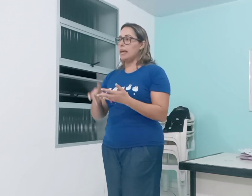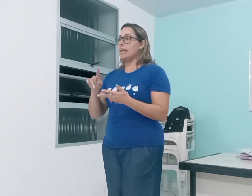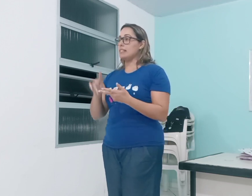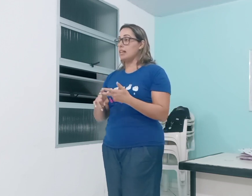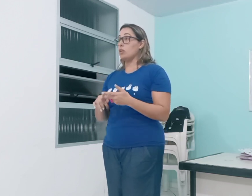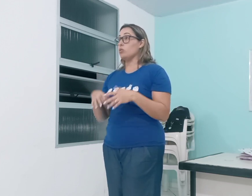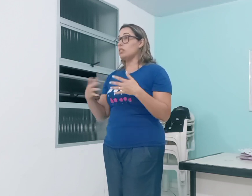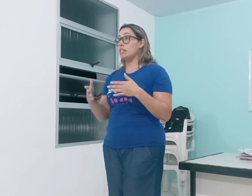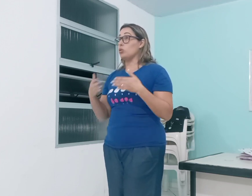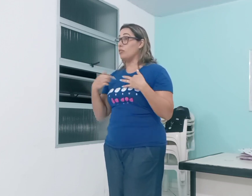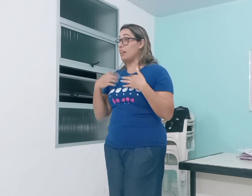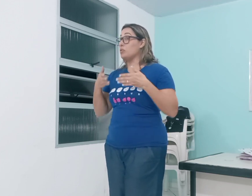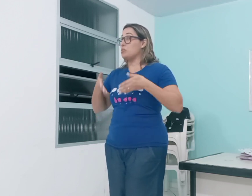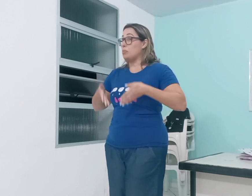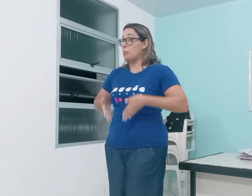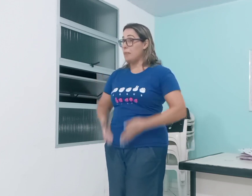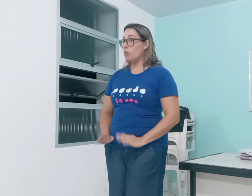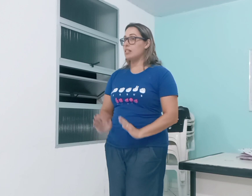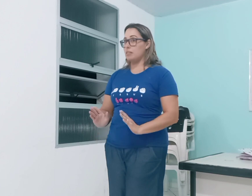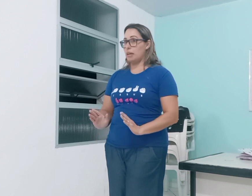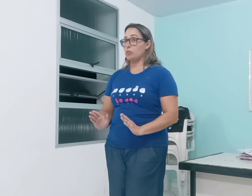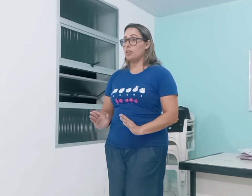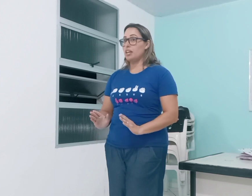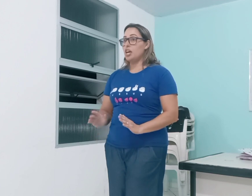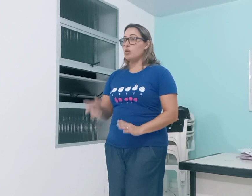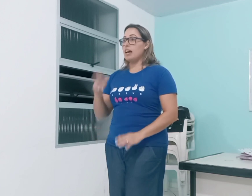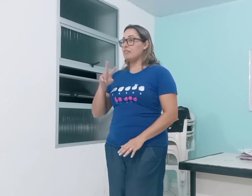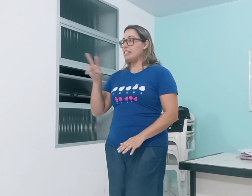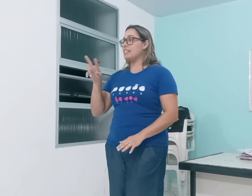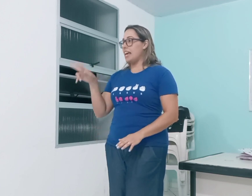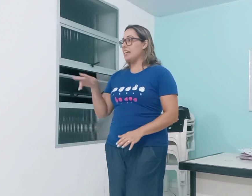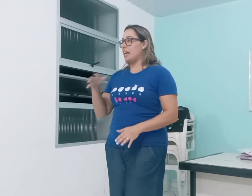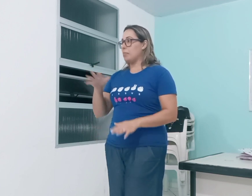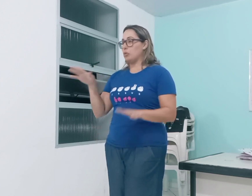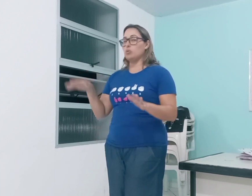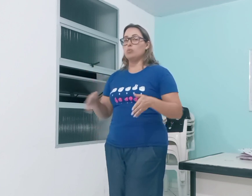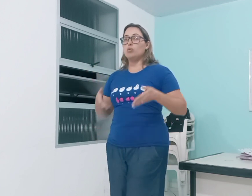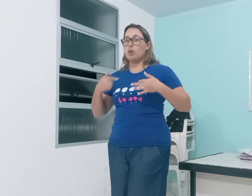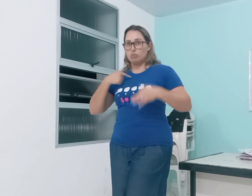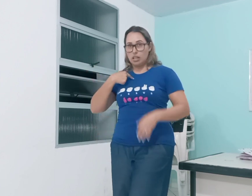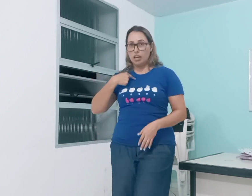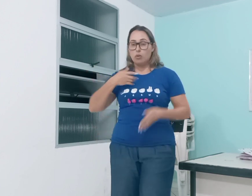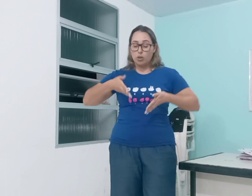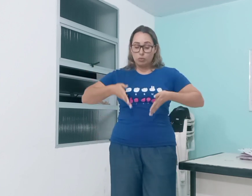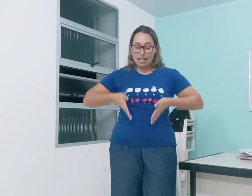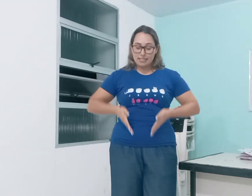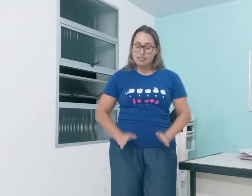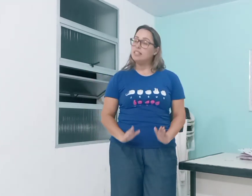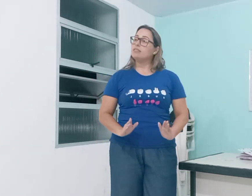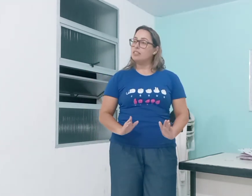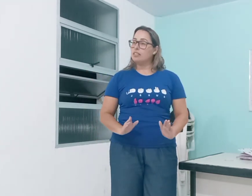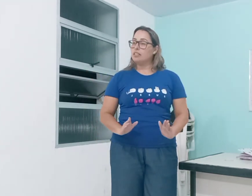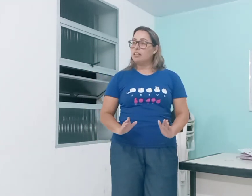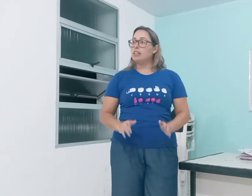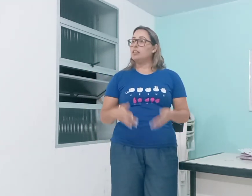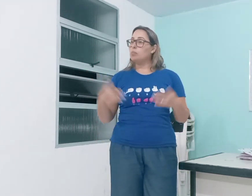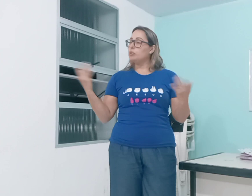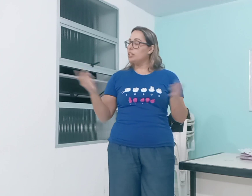mês, ano, ou seja, eu estou falando sobre o meu nascimento. Eu já avisei, né, para todo mundo, ó, tem eu nasci. Então, por